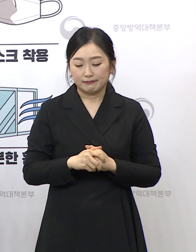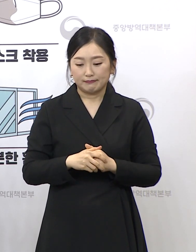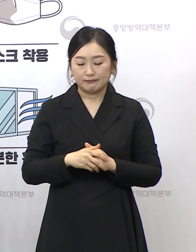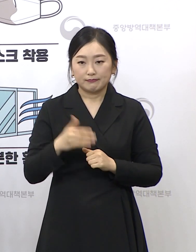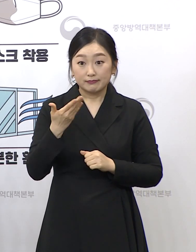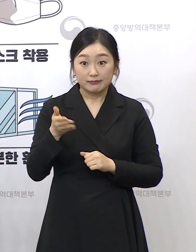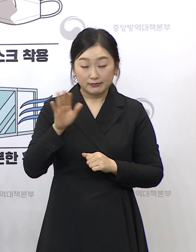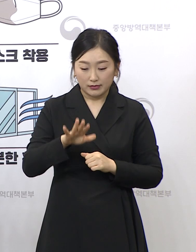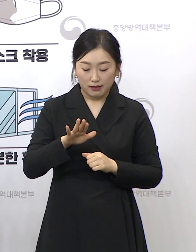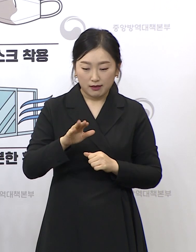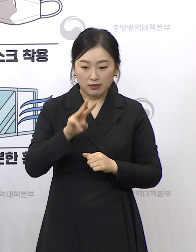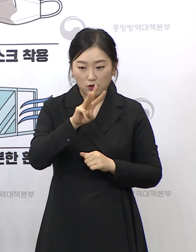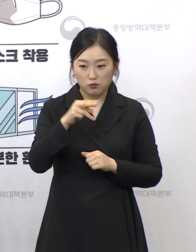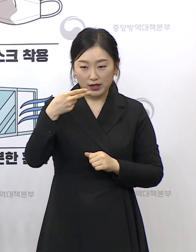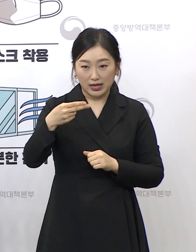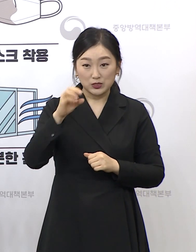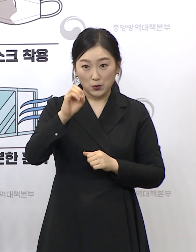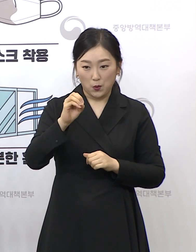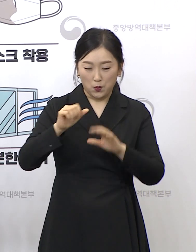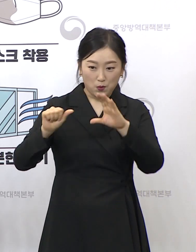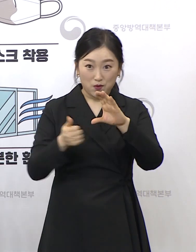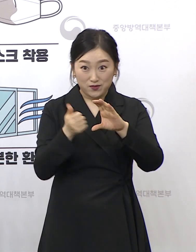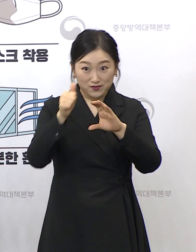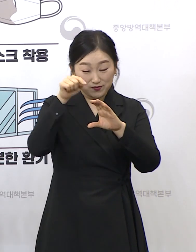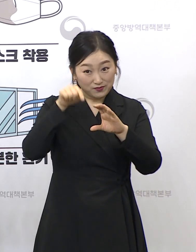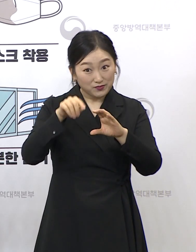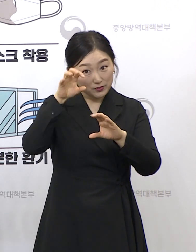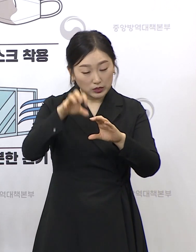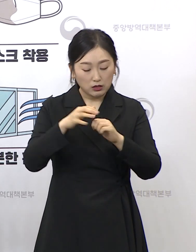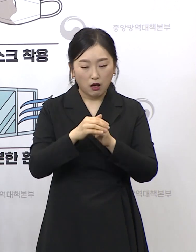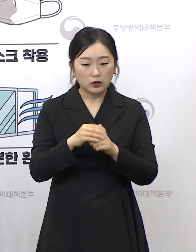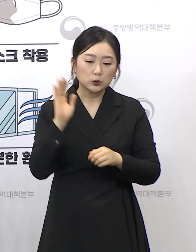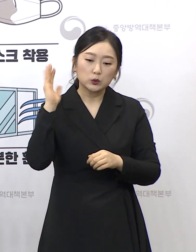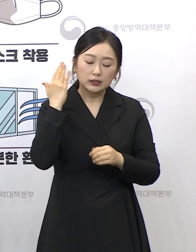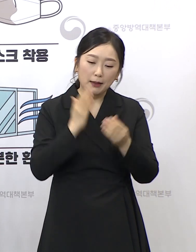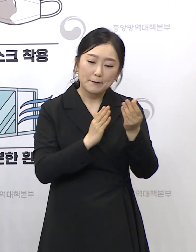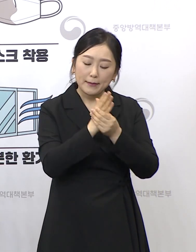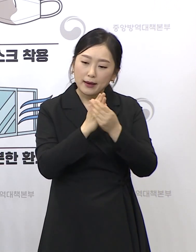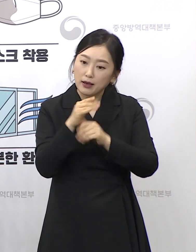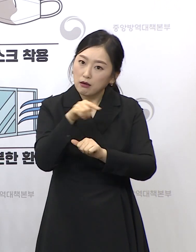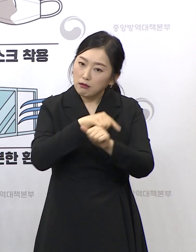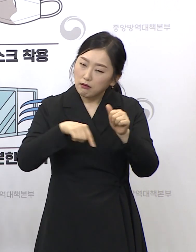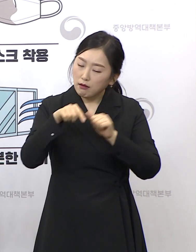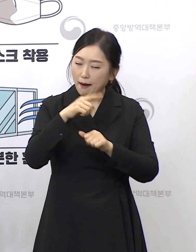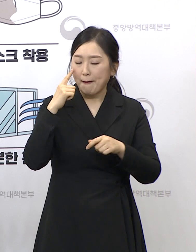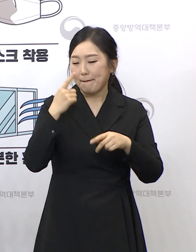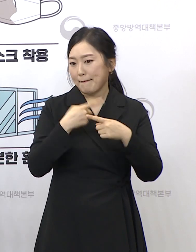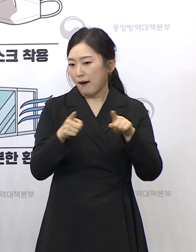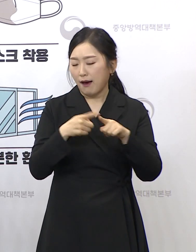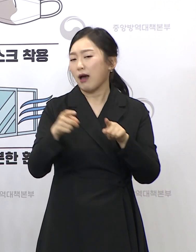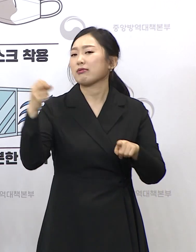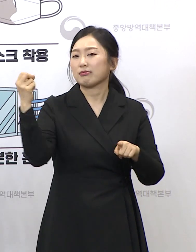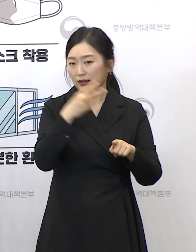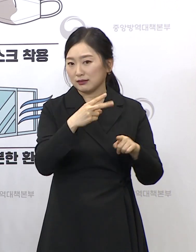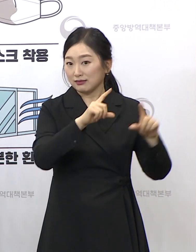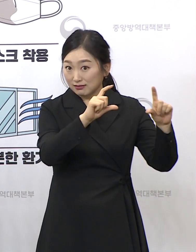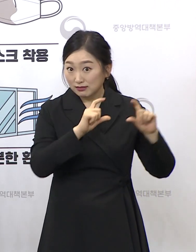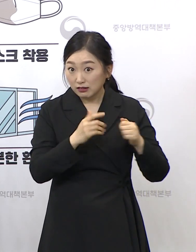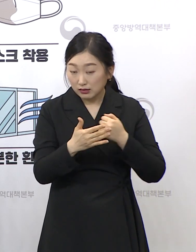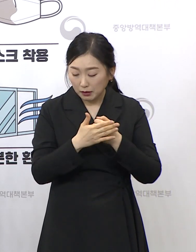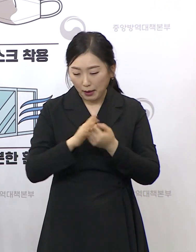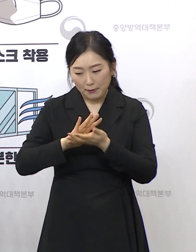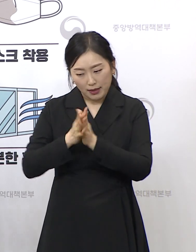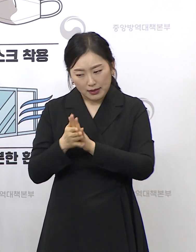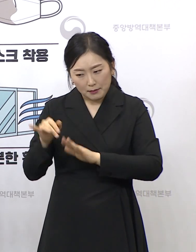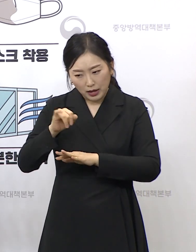다만 WHO가 최근 각 변이의 특성과 발생 현황에 대해서 재평가를 하였고 또 변이 바이러스의 분류를